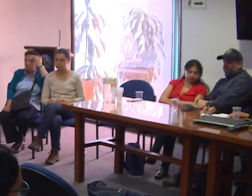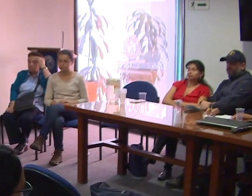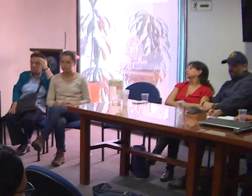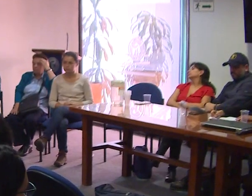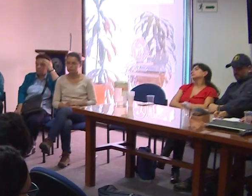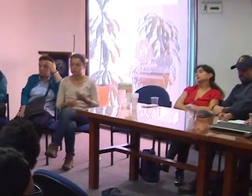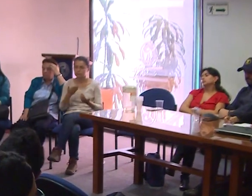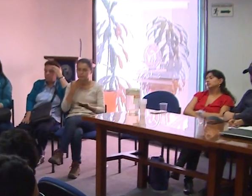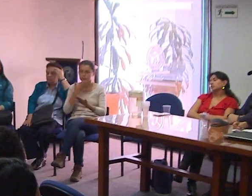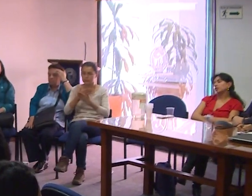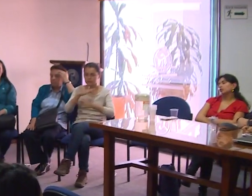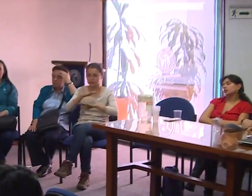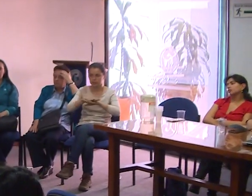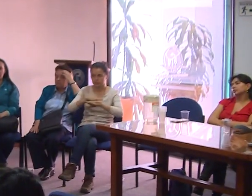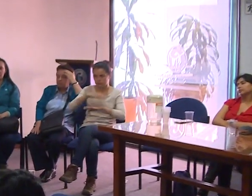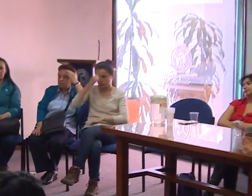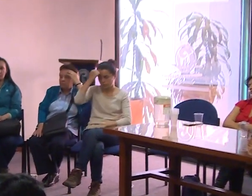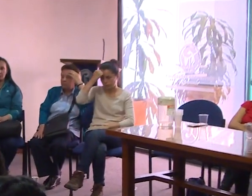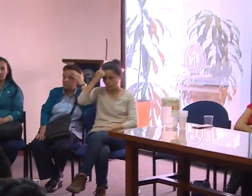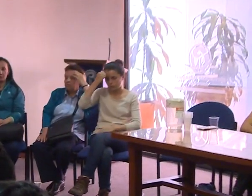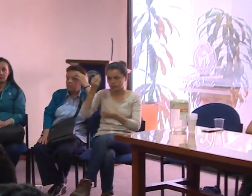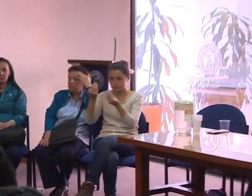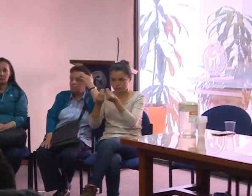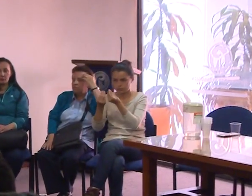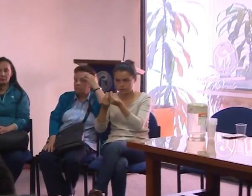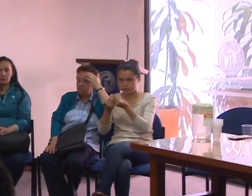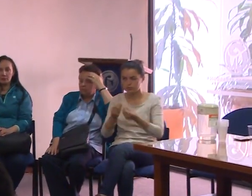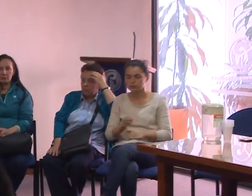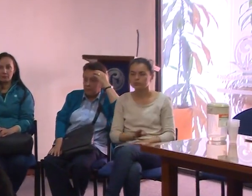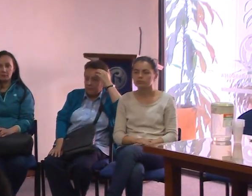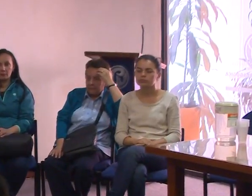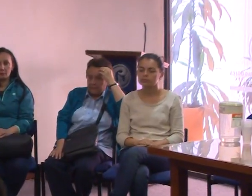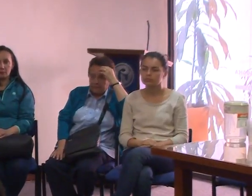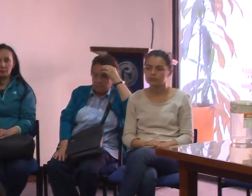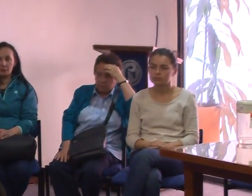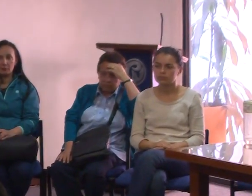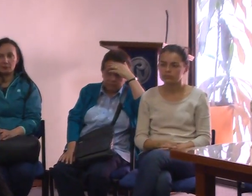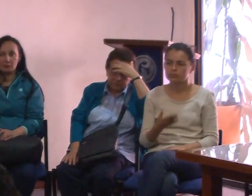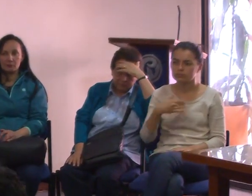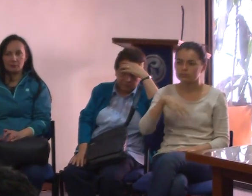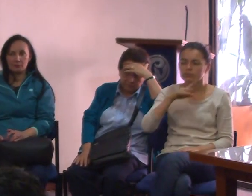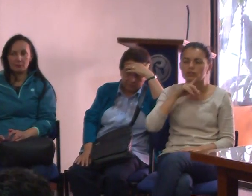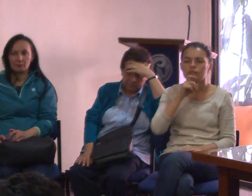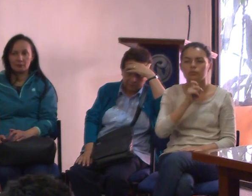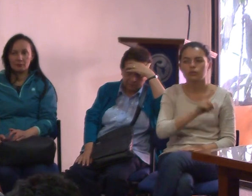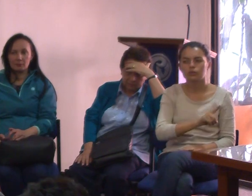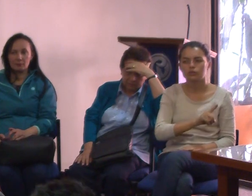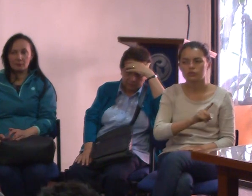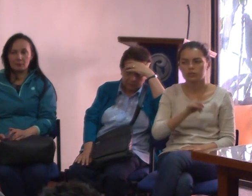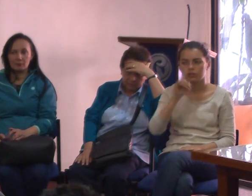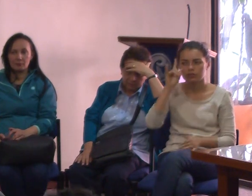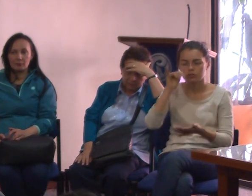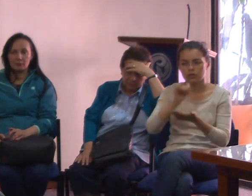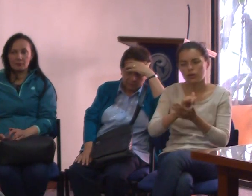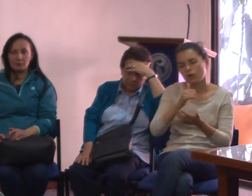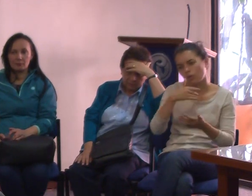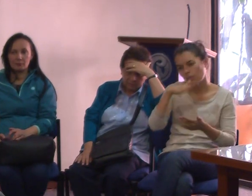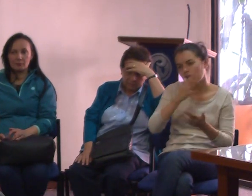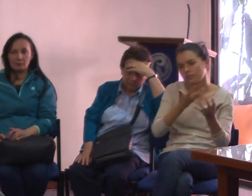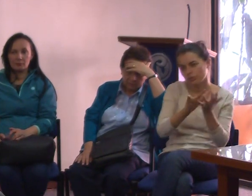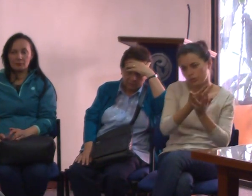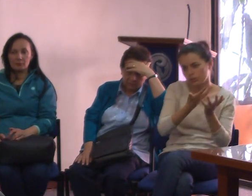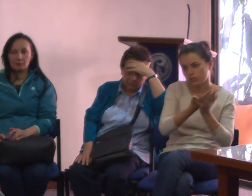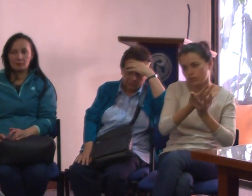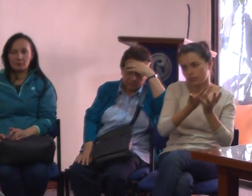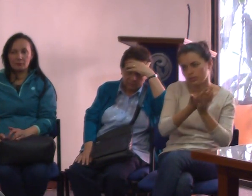Bueno, buenas tardes, profes y compañeros. Bueno, pues más que pregunta, no sé si tiende a ser sugerencia, pero digamos